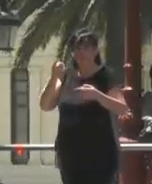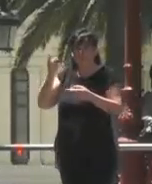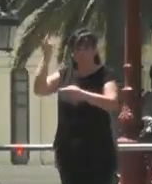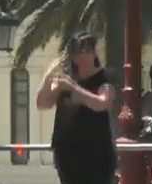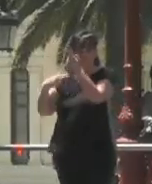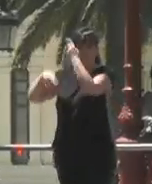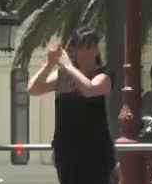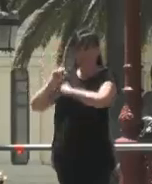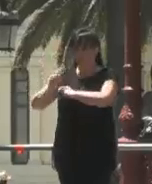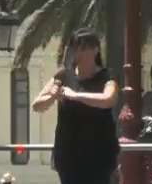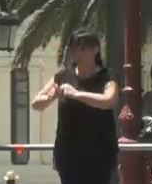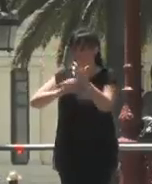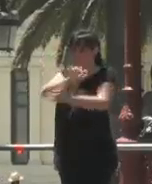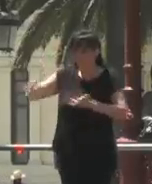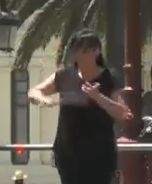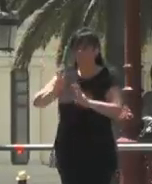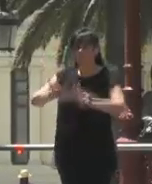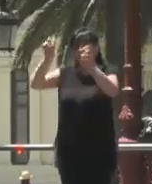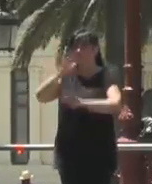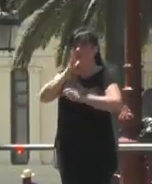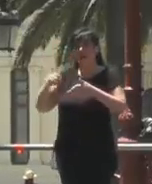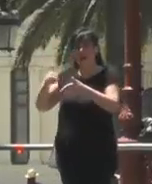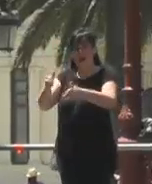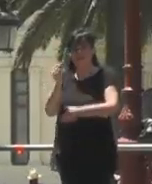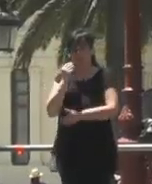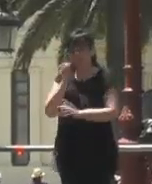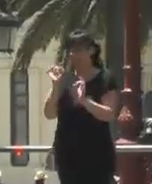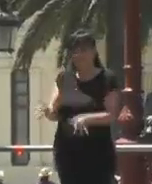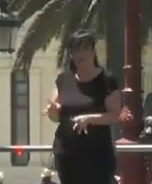discusión sobre o asunto de Reganosa na ría de Ferrol.